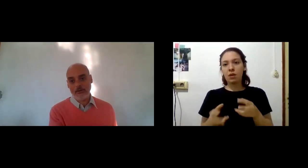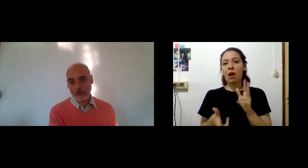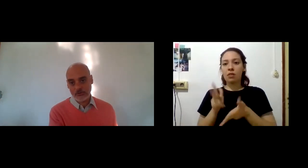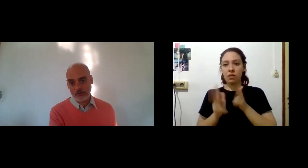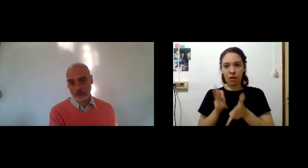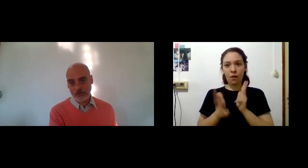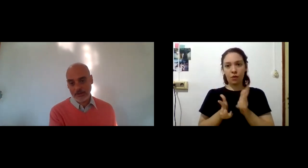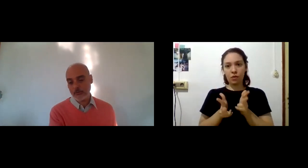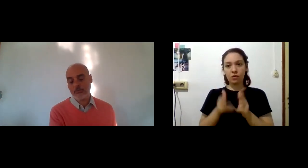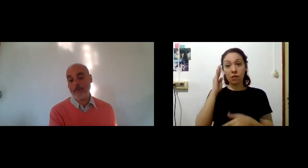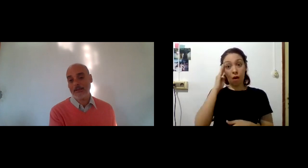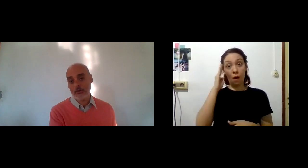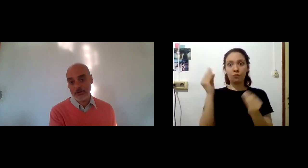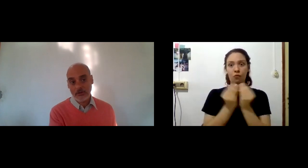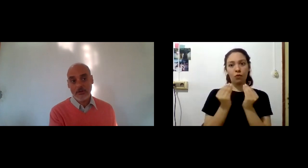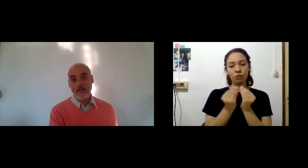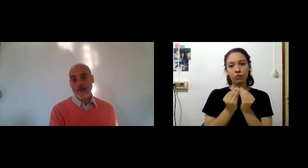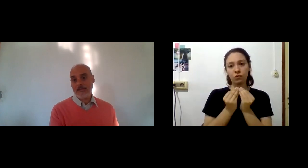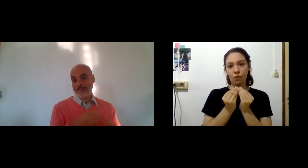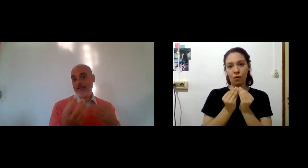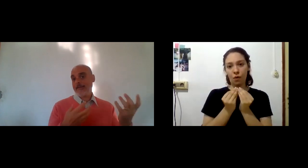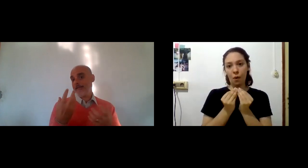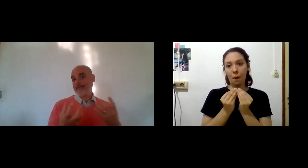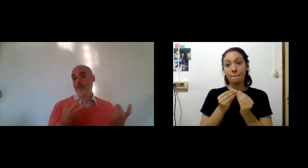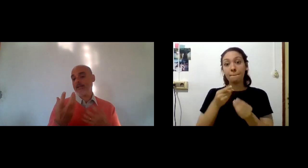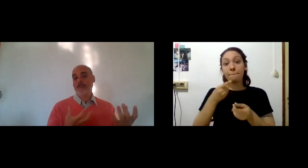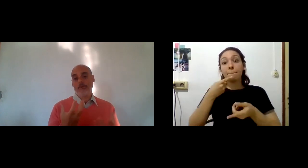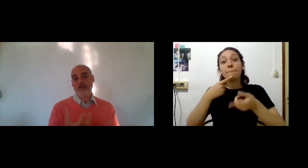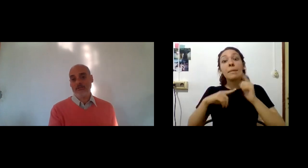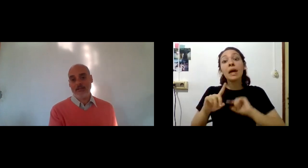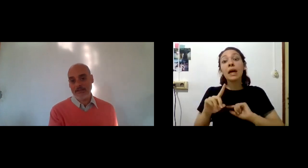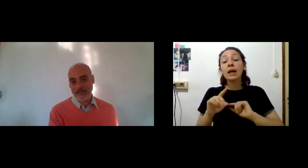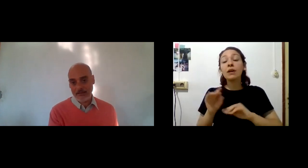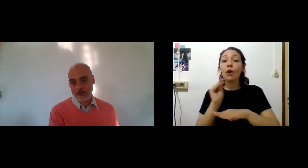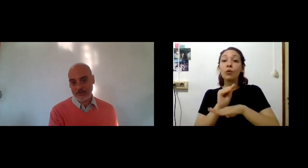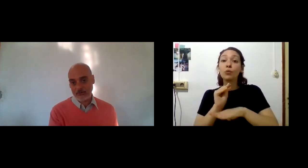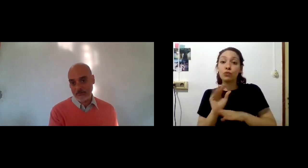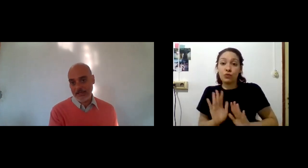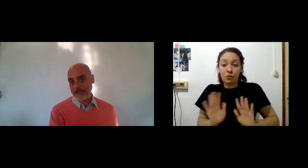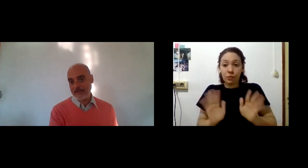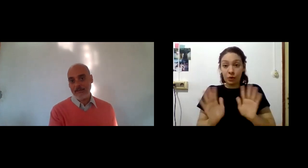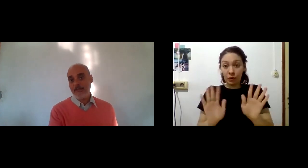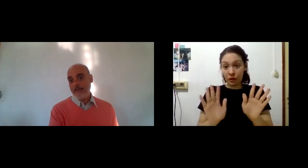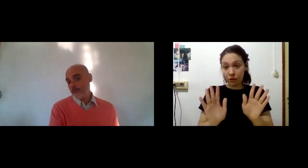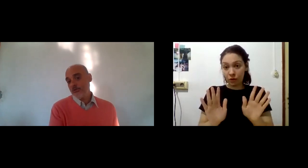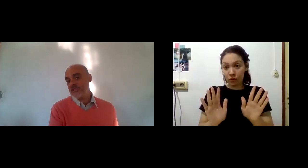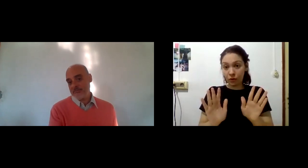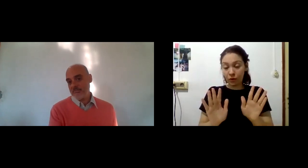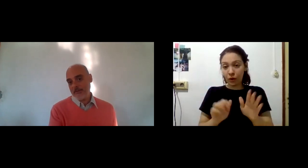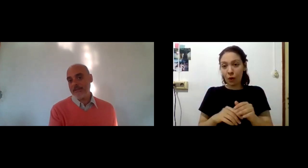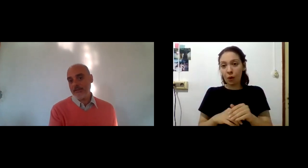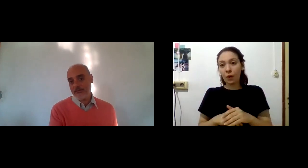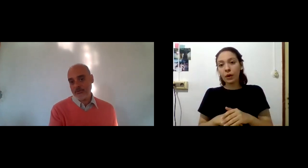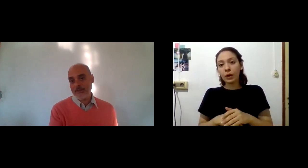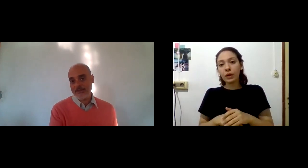a lo largo del curso introductorio, el curso preparatorio, te vas a dar cuenta más o menos cómo está tu nivel, y es un curso que